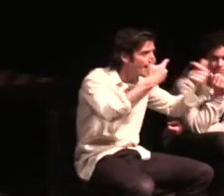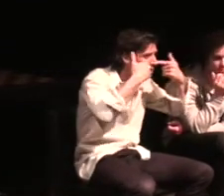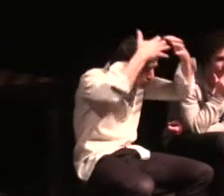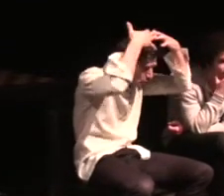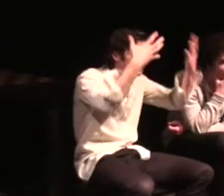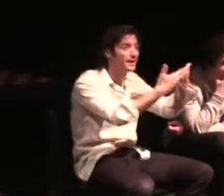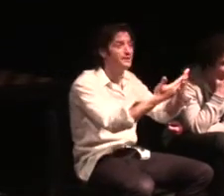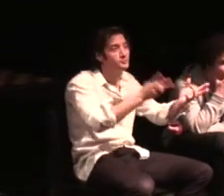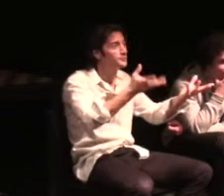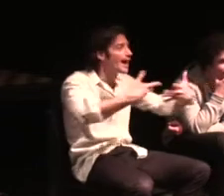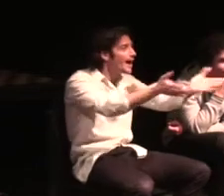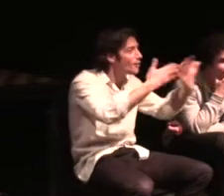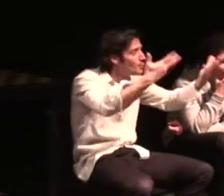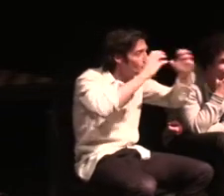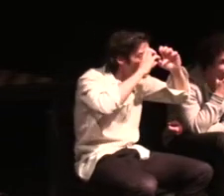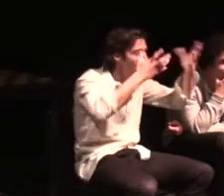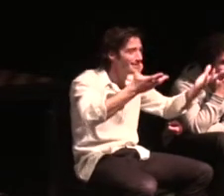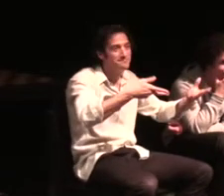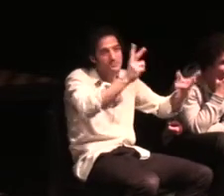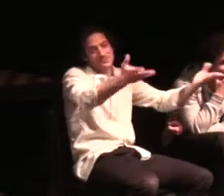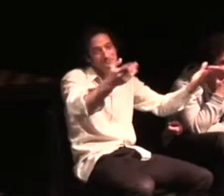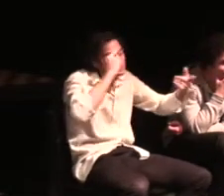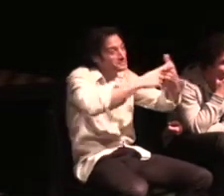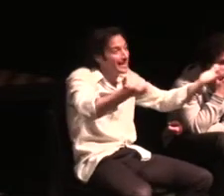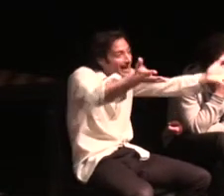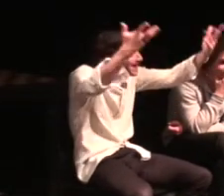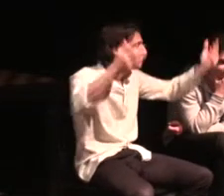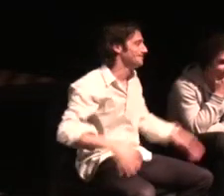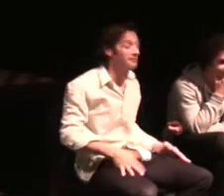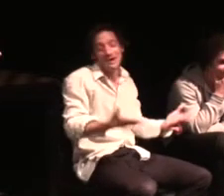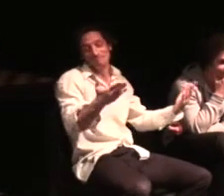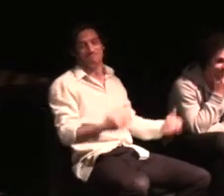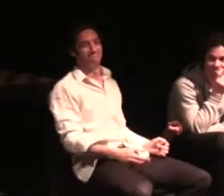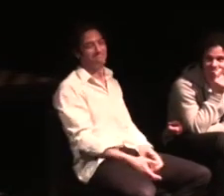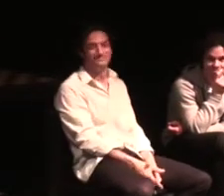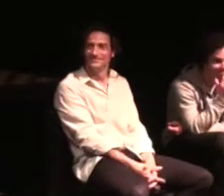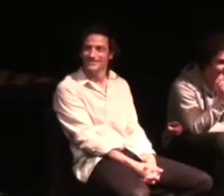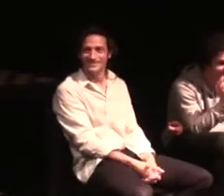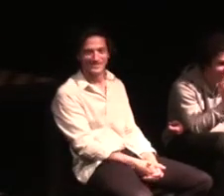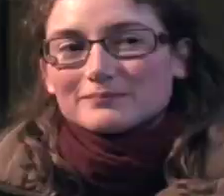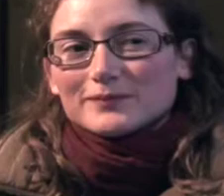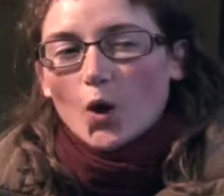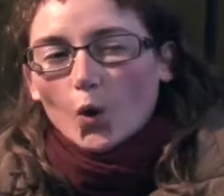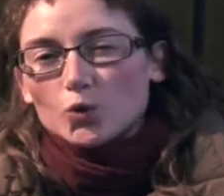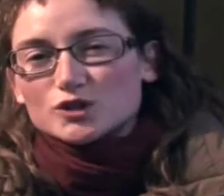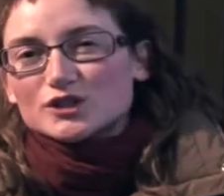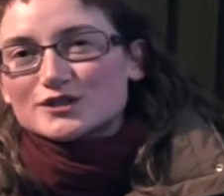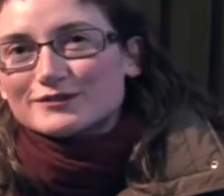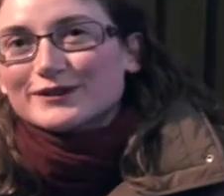signes, nous on vous dit allez ouvrez donc vos yeux, allez. Voilà, c'était un petit peu aussi ça l'objectif. Rouge,